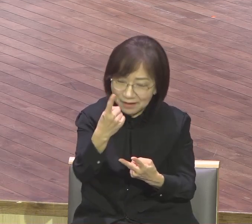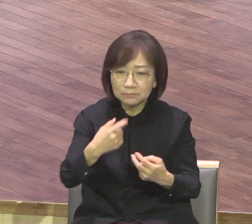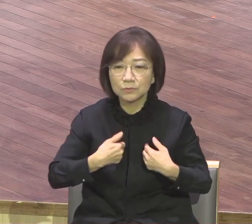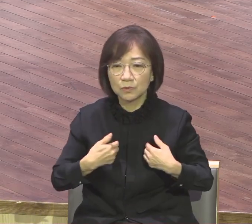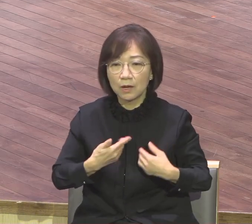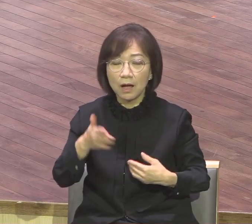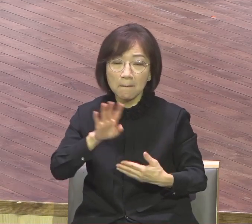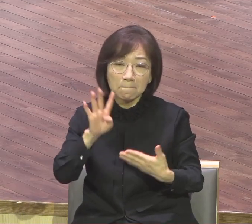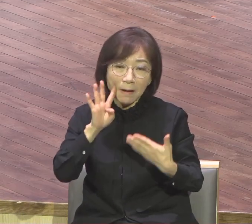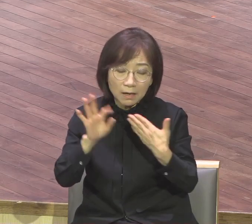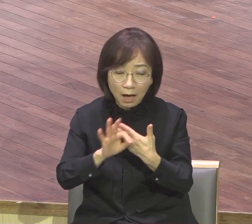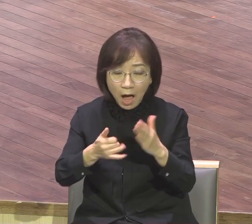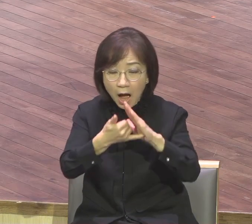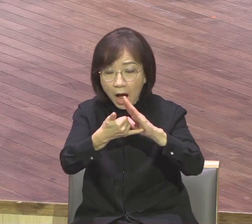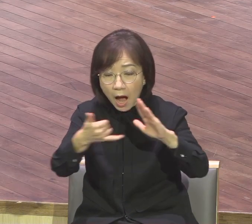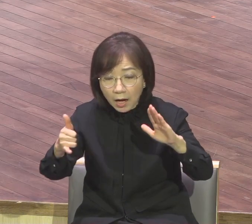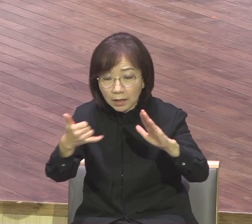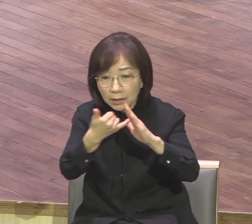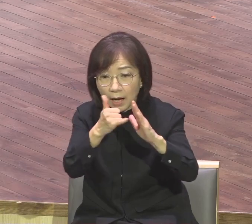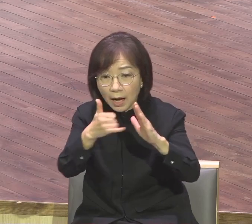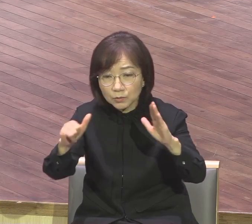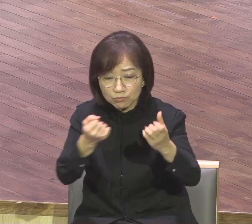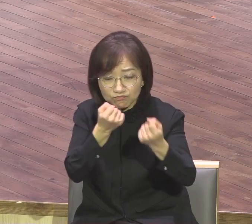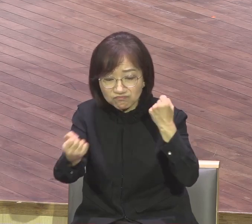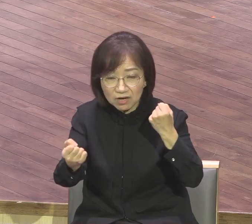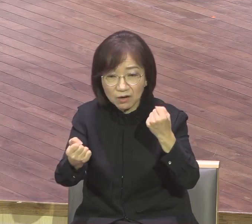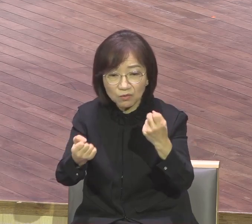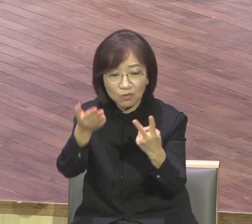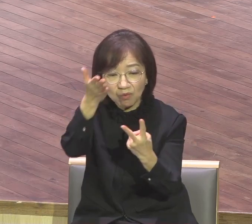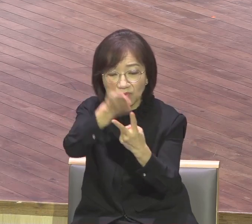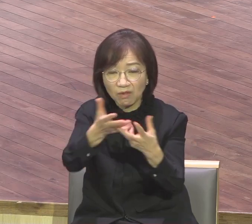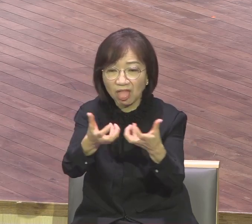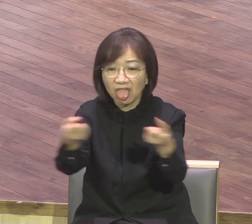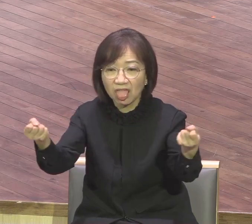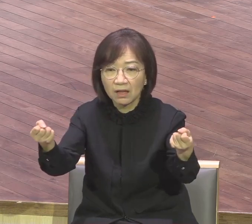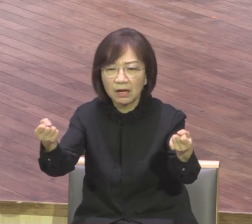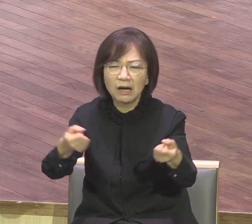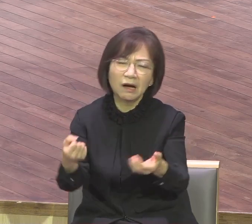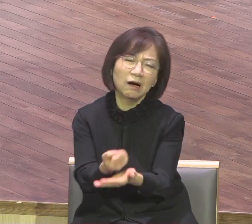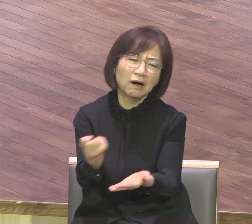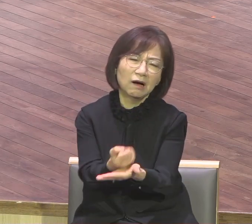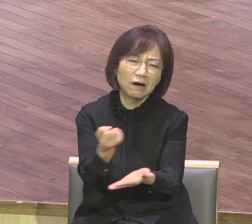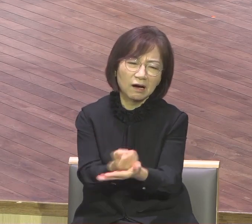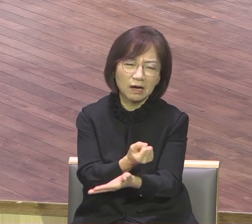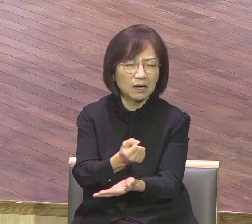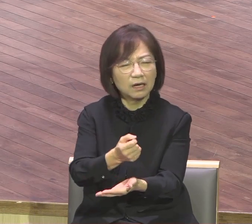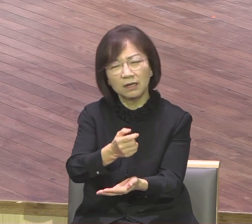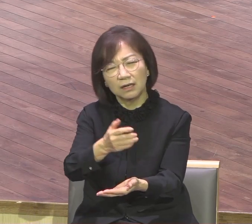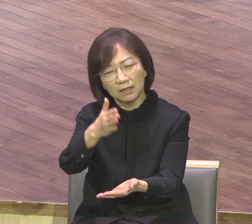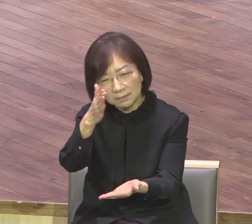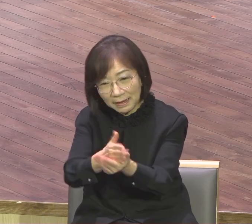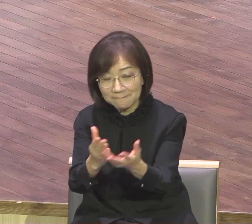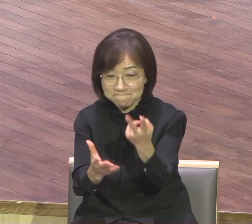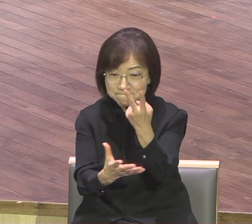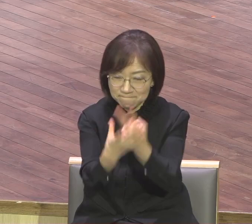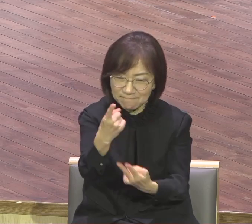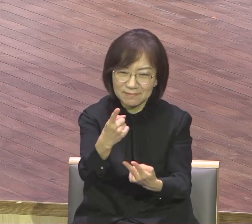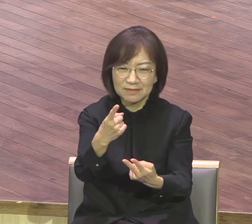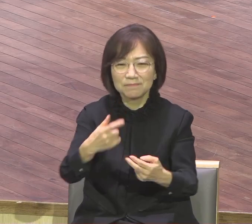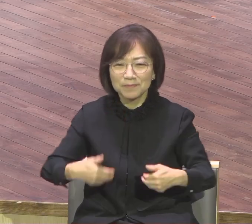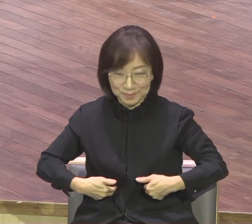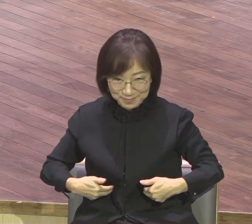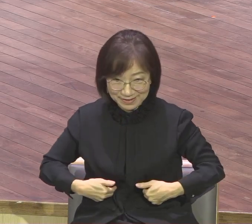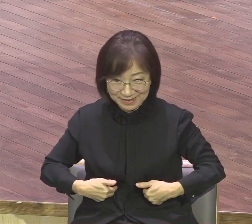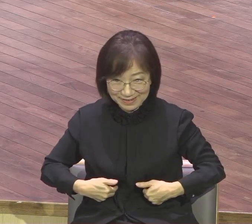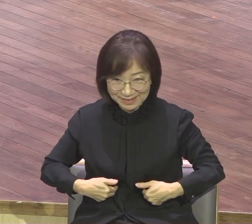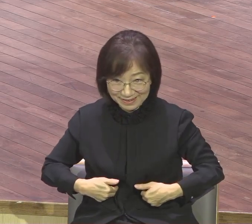하면 얼마나 안타까운 현실이냐라는 말씀이에요. Entonces si nosotros no podemos ser uno, esta relación es una relación muy lamentable. 지금 우리